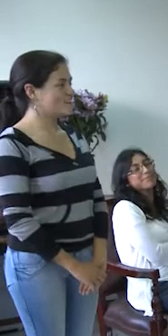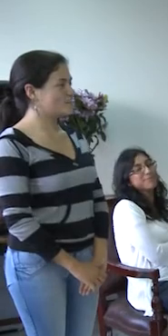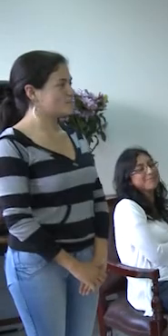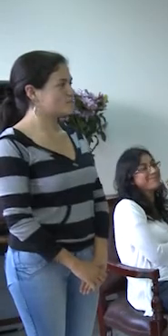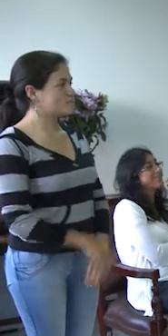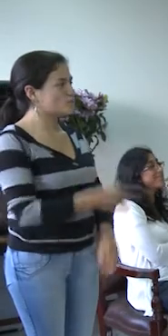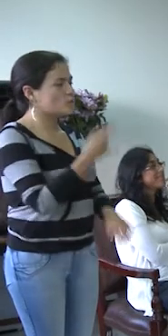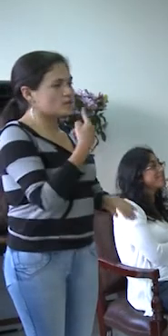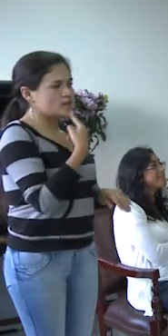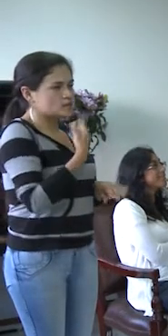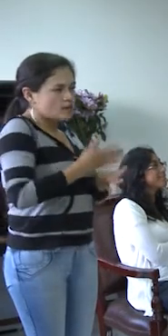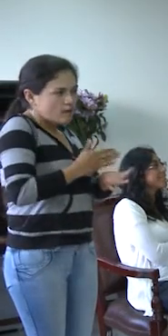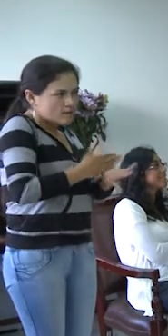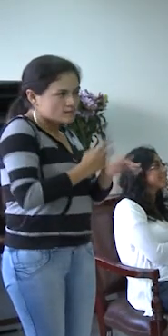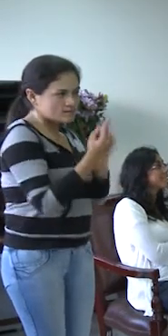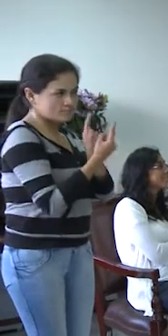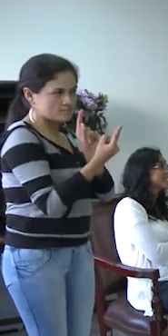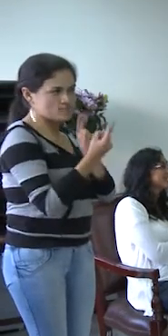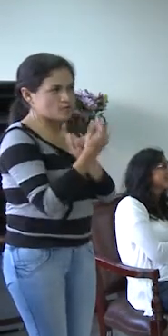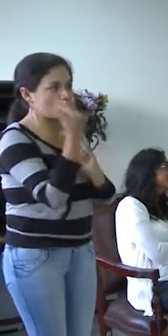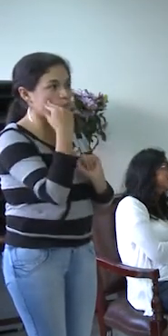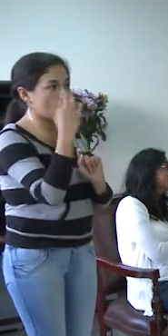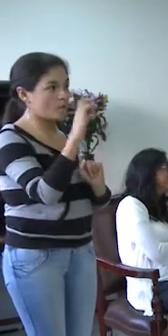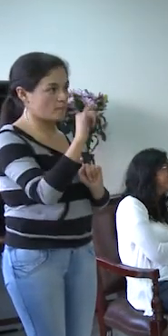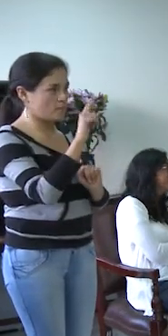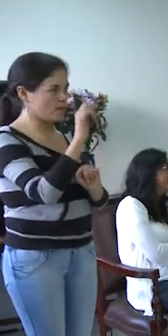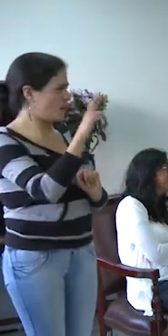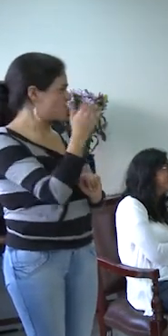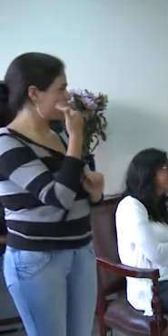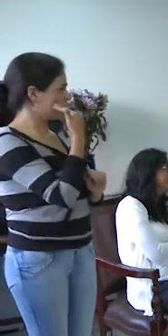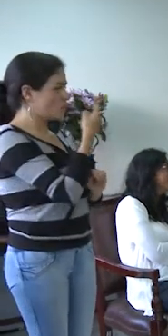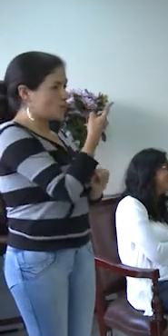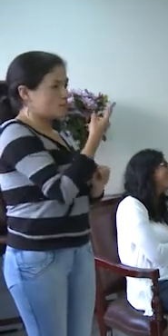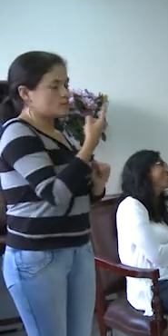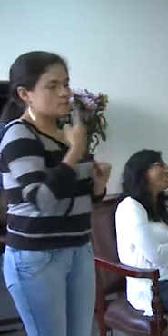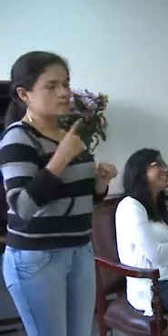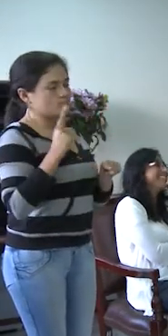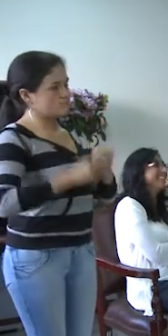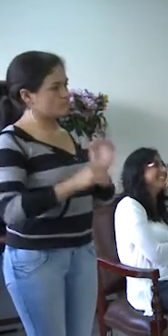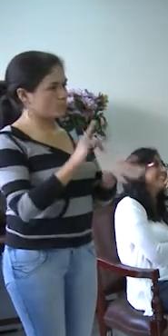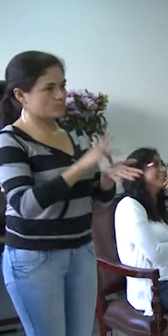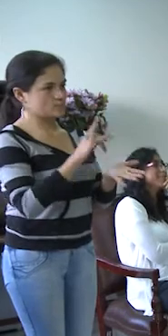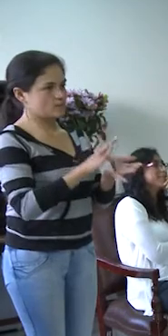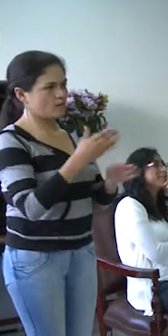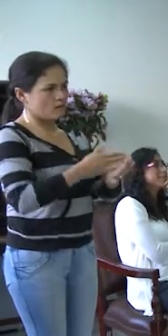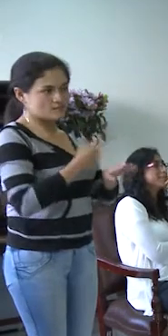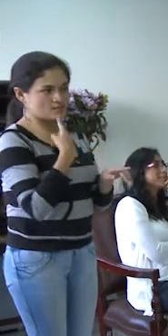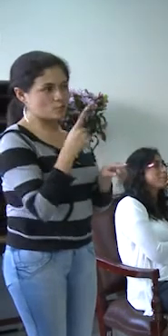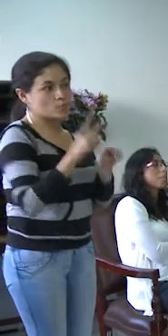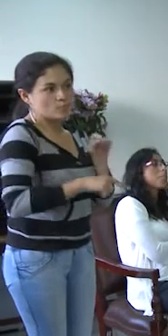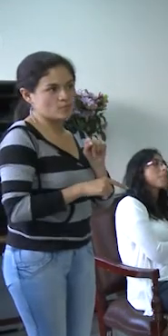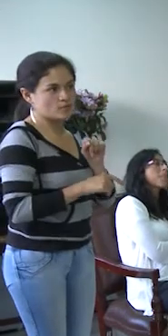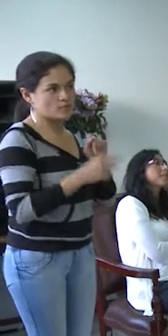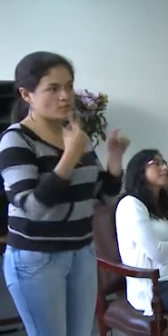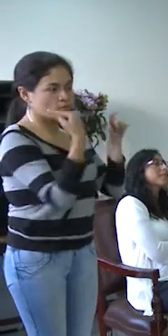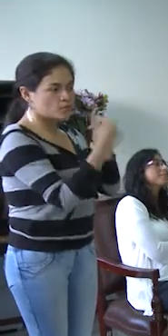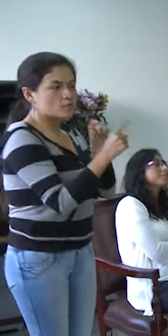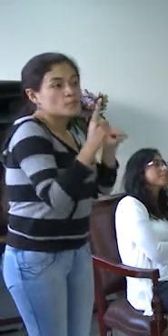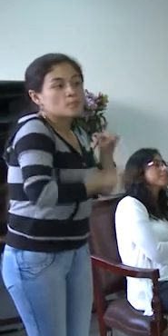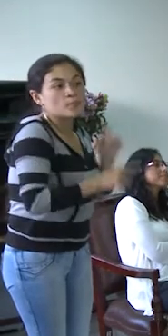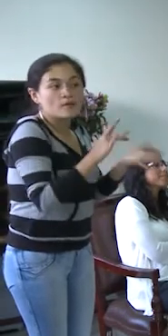Yo le había dicho a Pilar, a Pilar, que me había invitado, le había dicho que no iba a venir. Hasta le escribí diciendo que no iba a